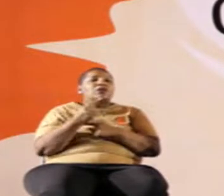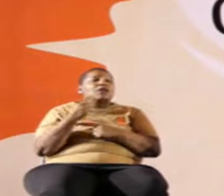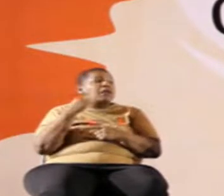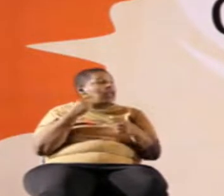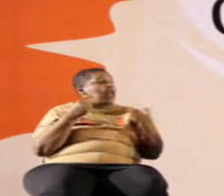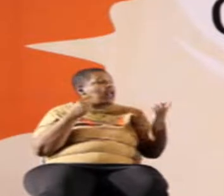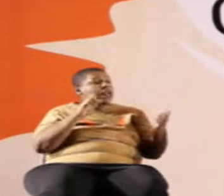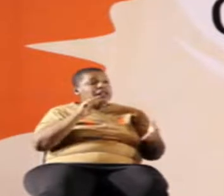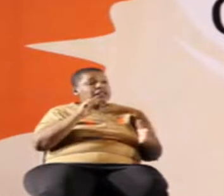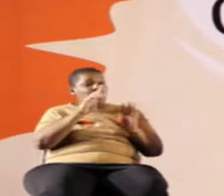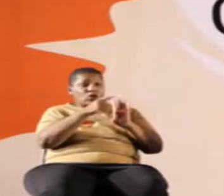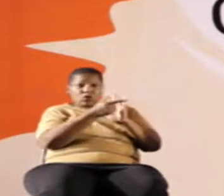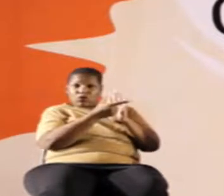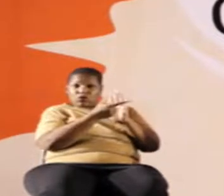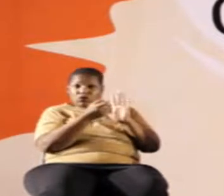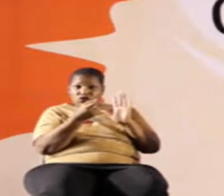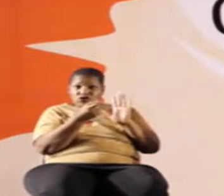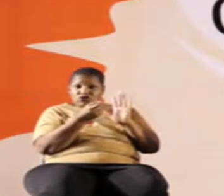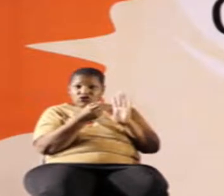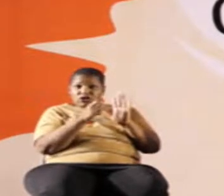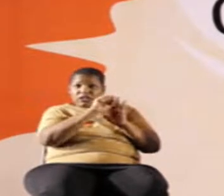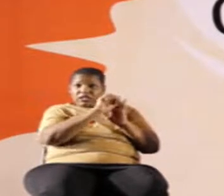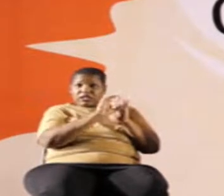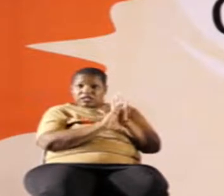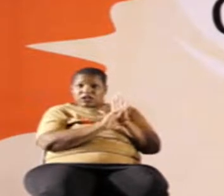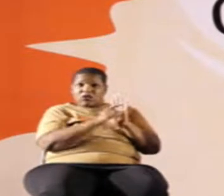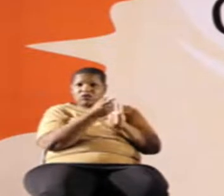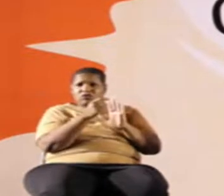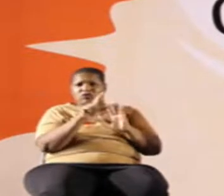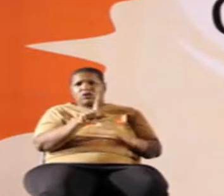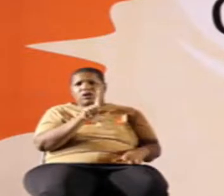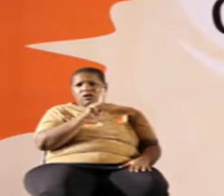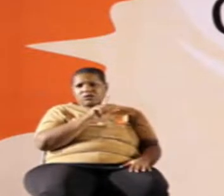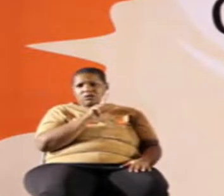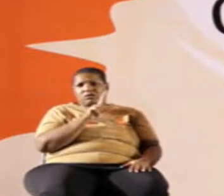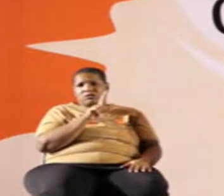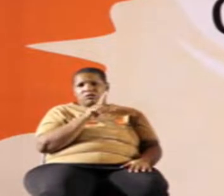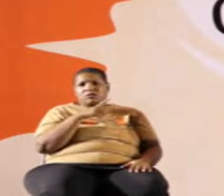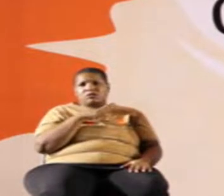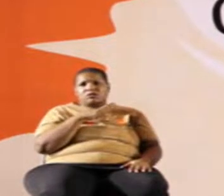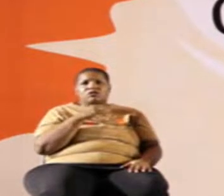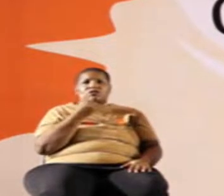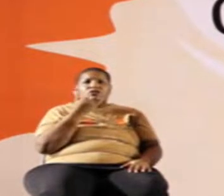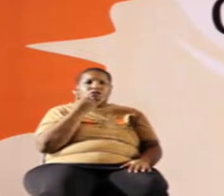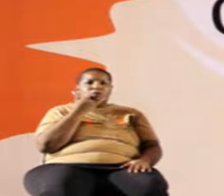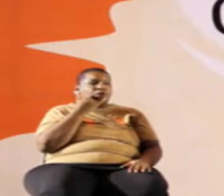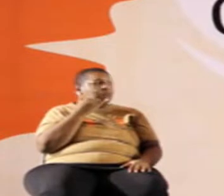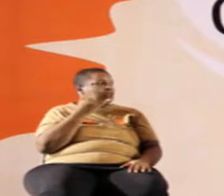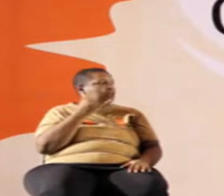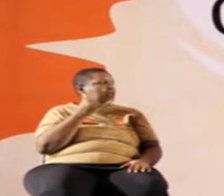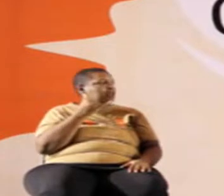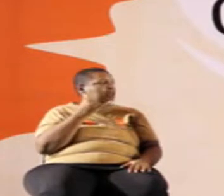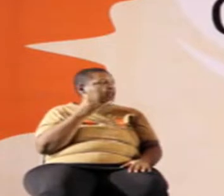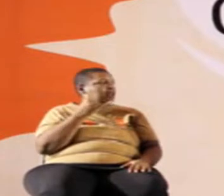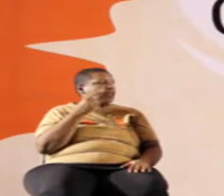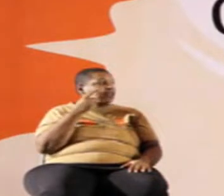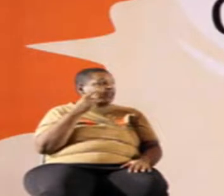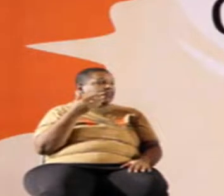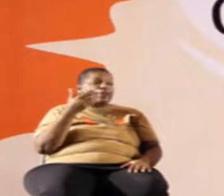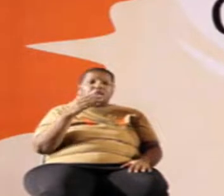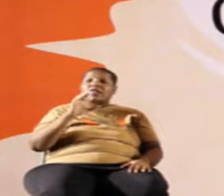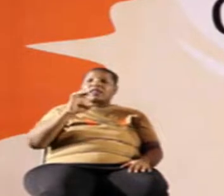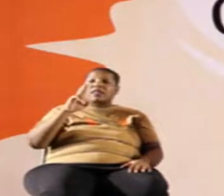século XX, metade do século XX, antes do século XX, desculpa, eu ia pular esse slide aqui, mas Helena